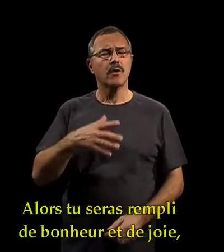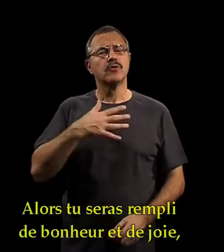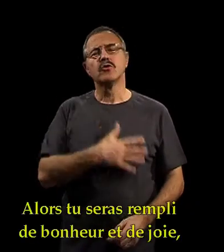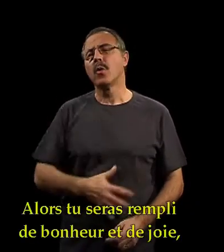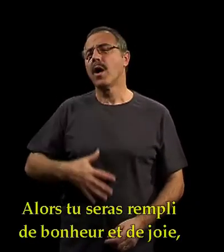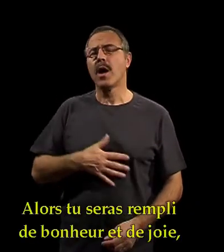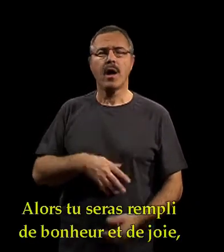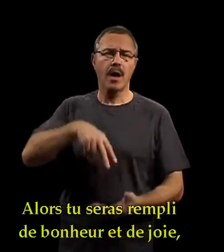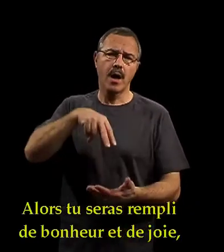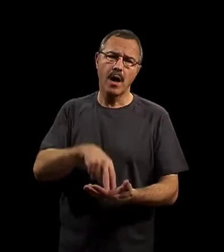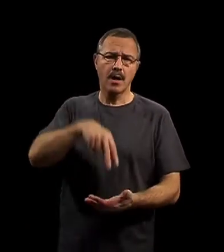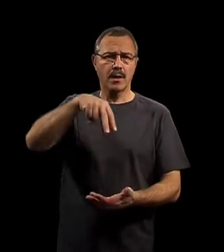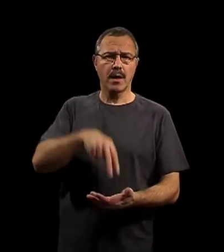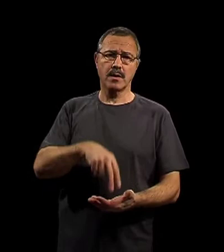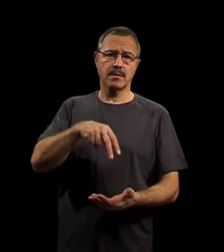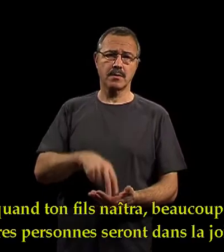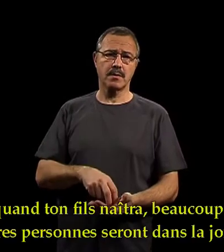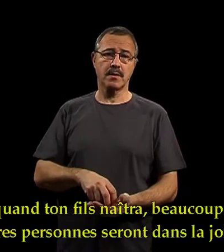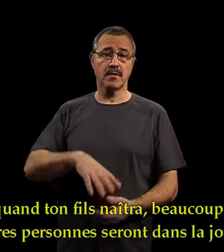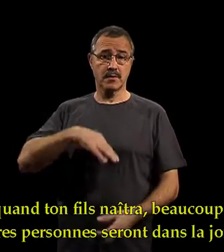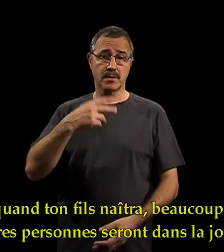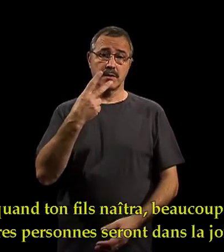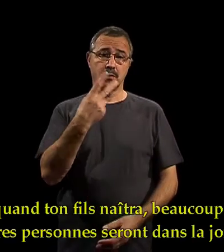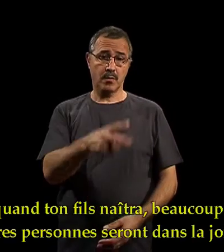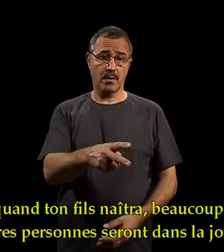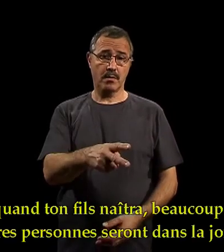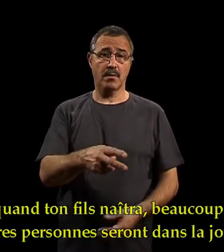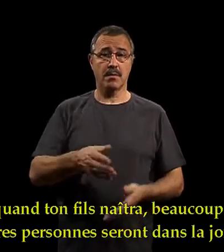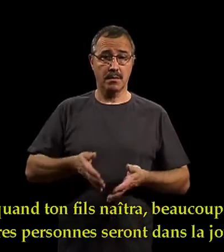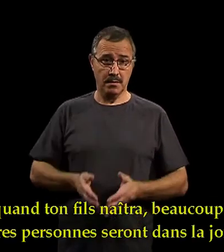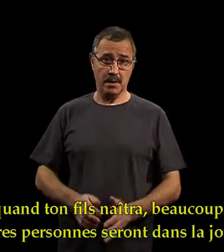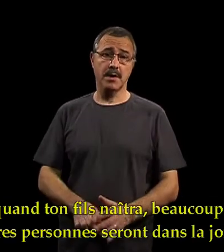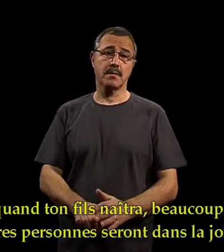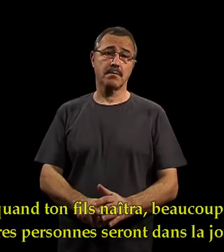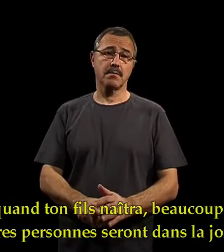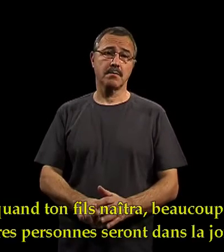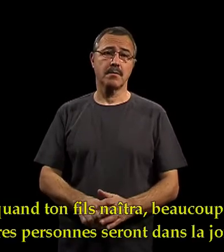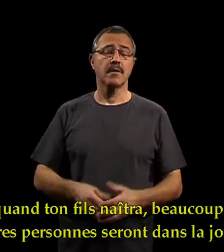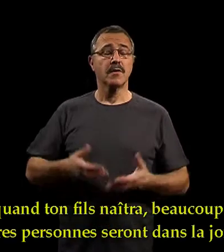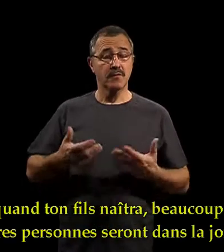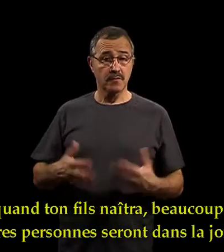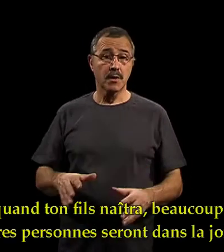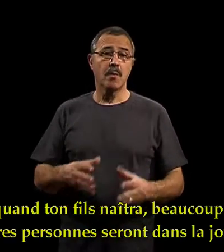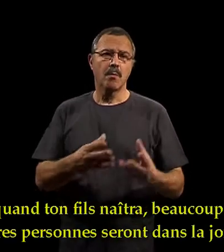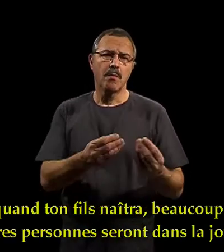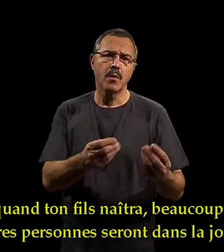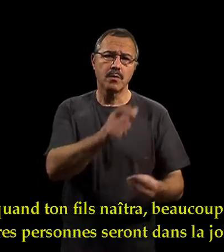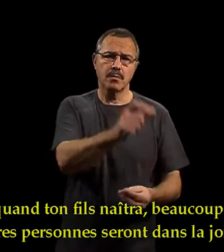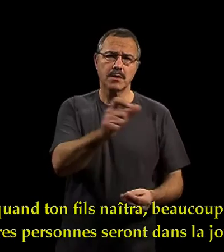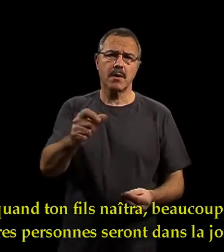Alors tu seras rempli de bonheur et de joie. Et quand ton fils naîtra, beaucoup d'autres personnes seront dans la joie.